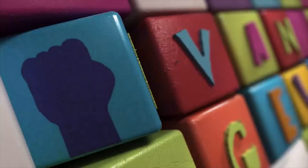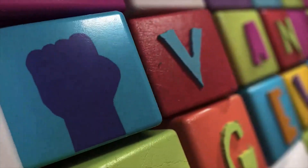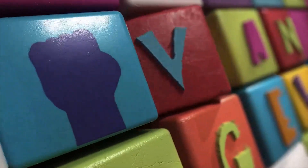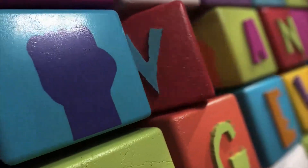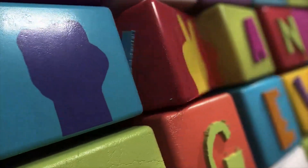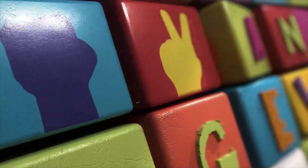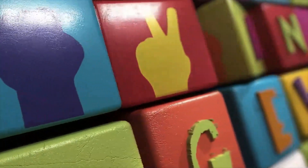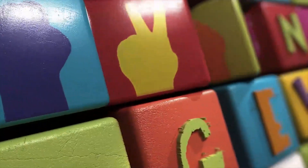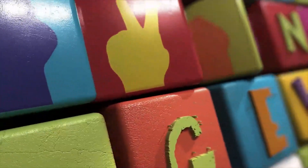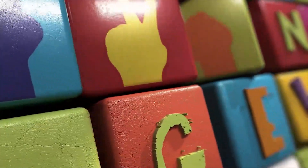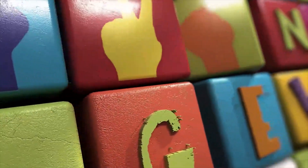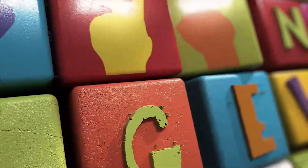O